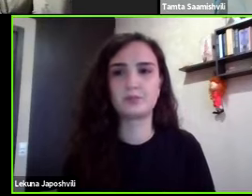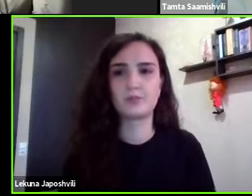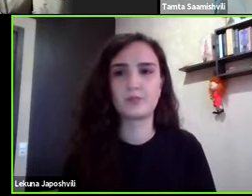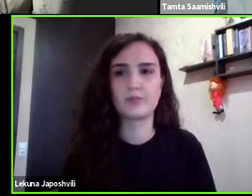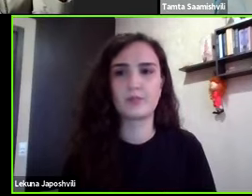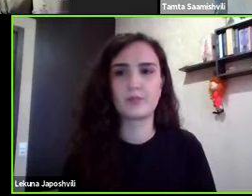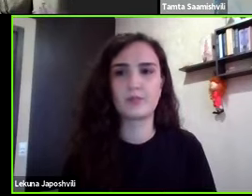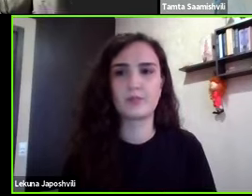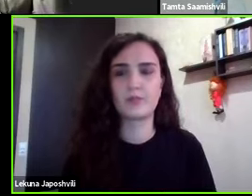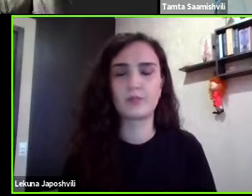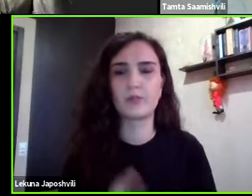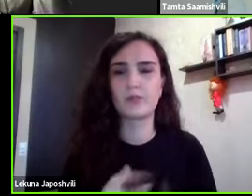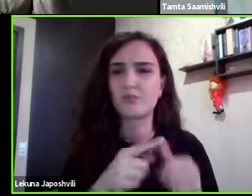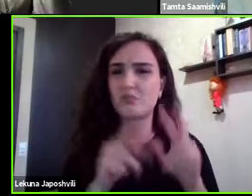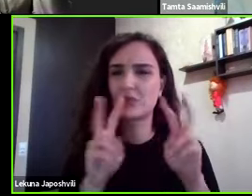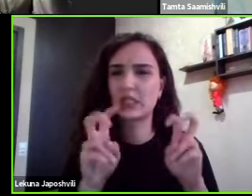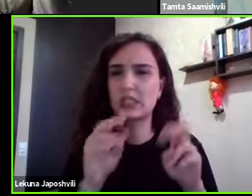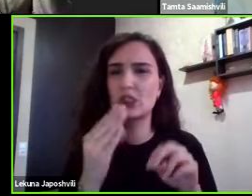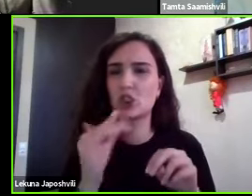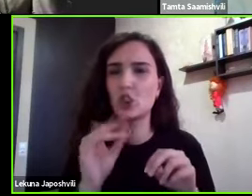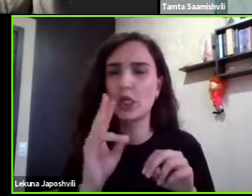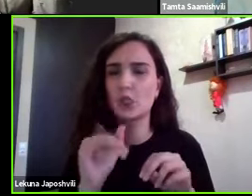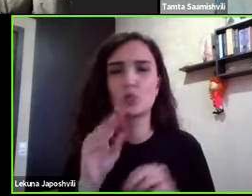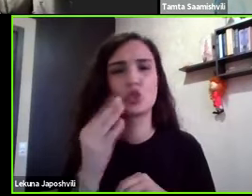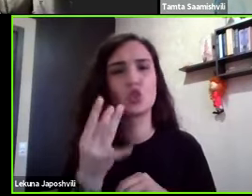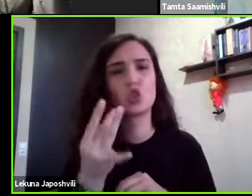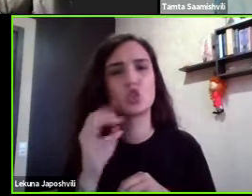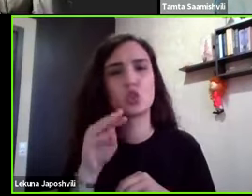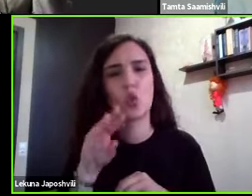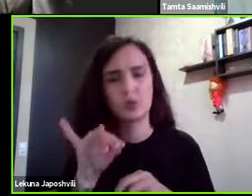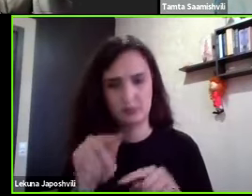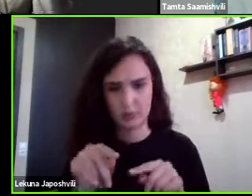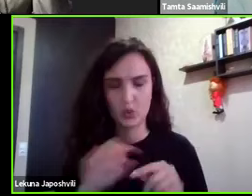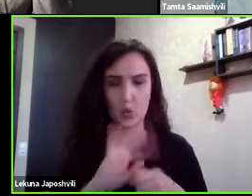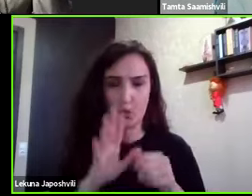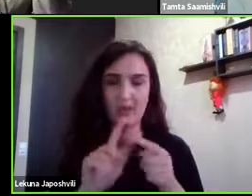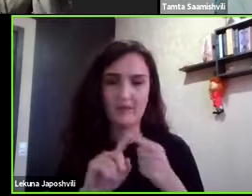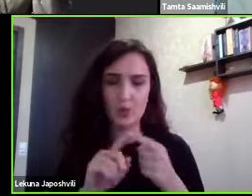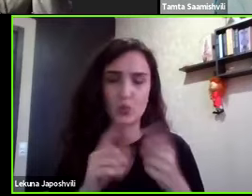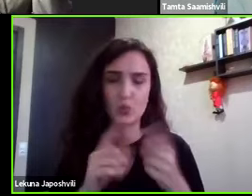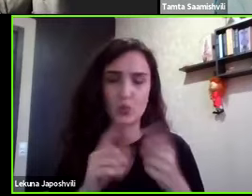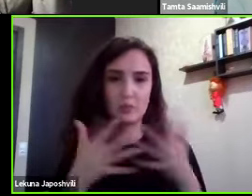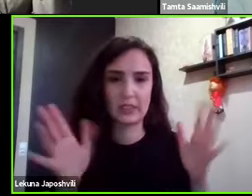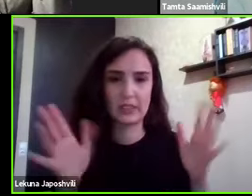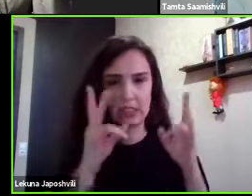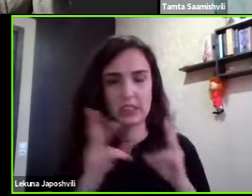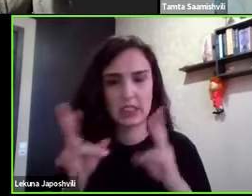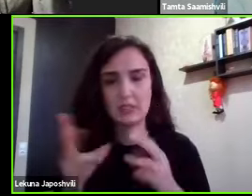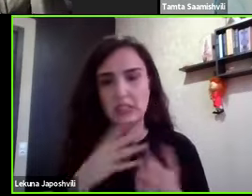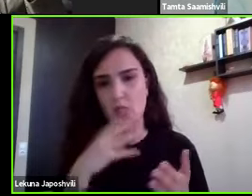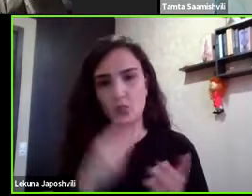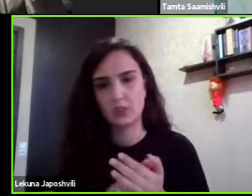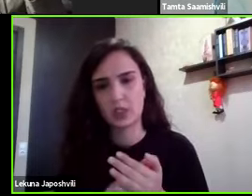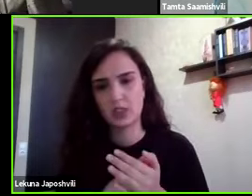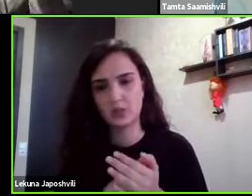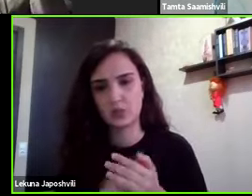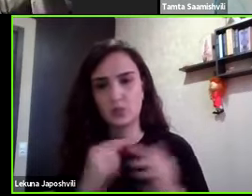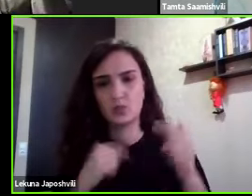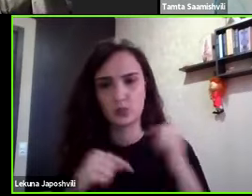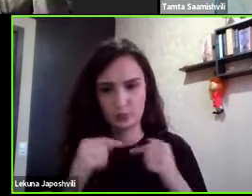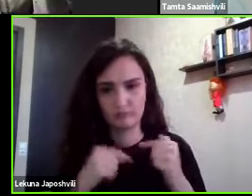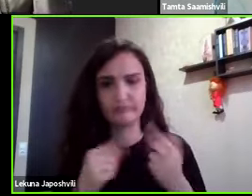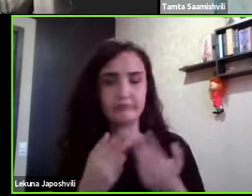შტორმს უძახიან, რომლებიც ამ კორონავირუსზე მეტად აზიანებენ თურმე საკუთარ უჯრედებს და ორგანოებს